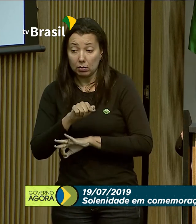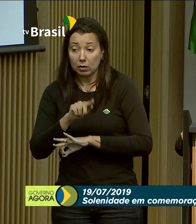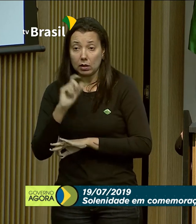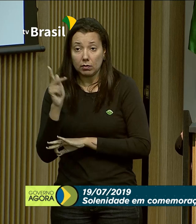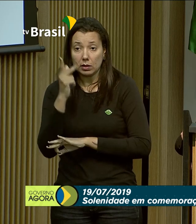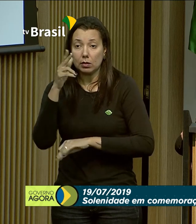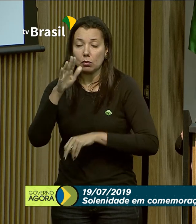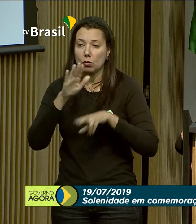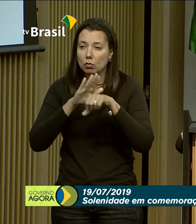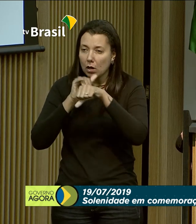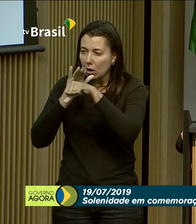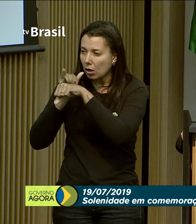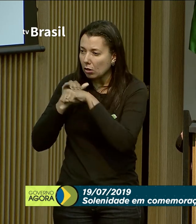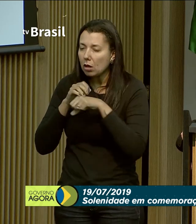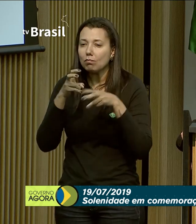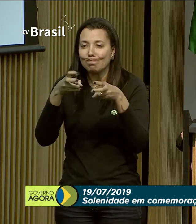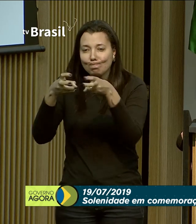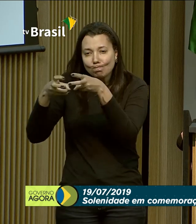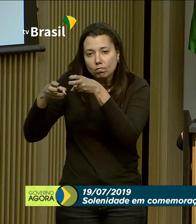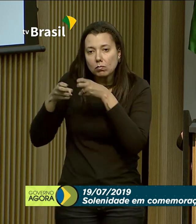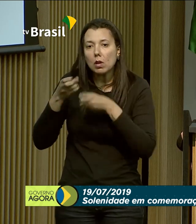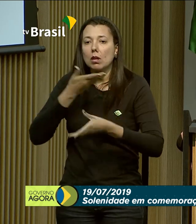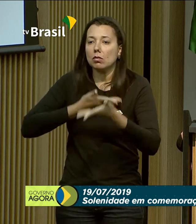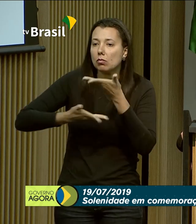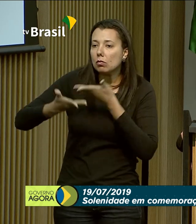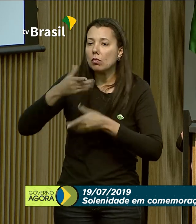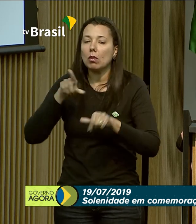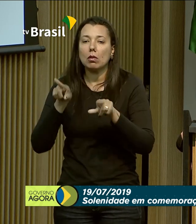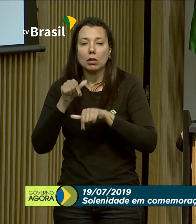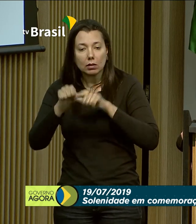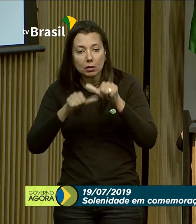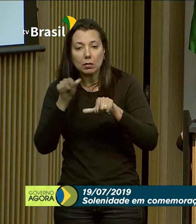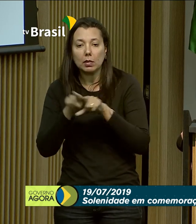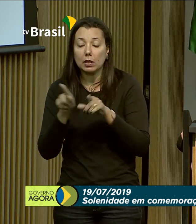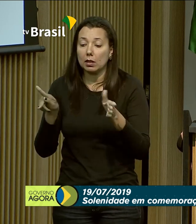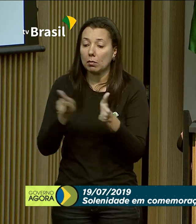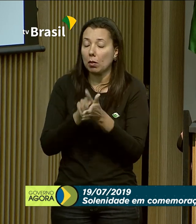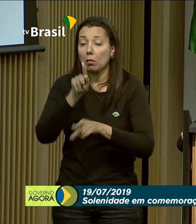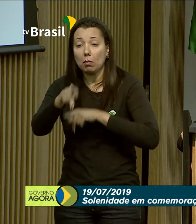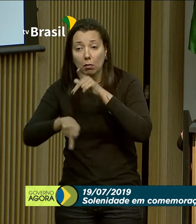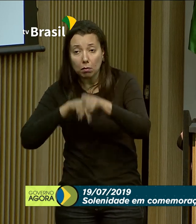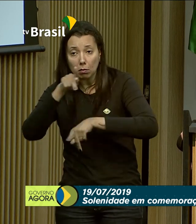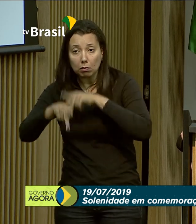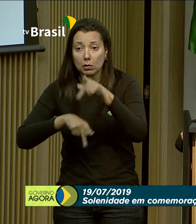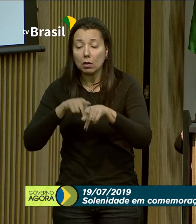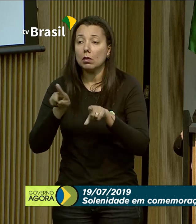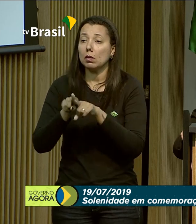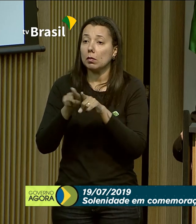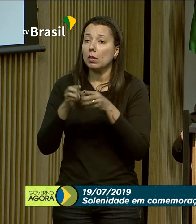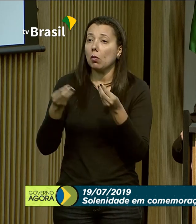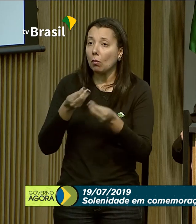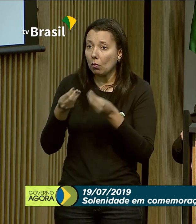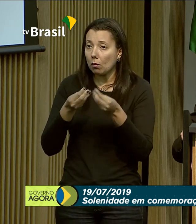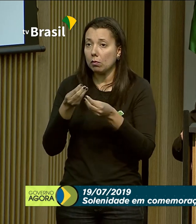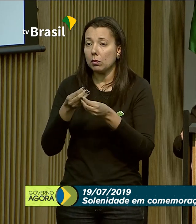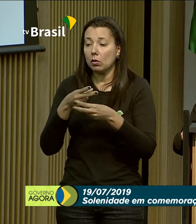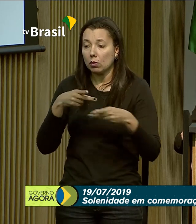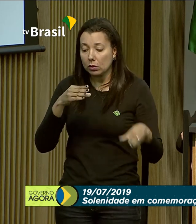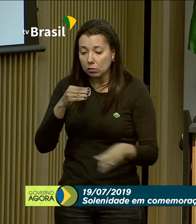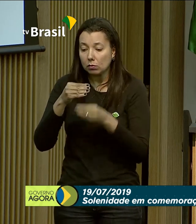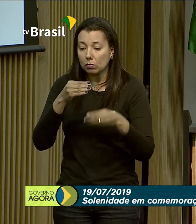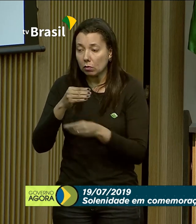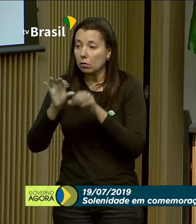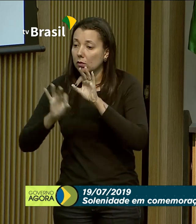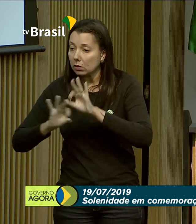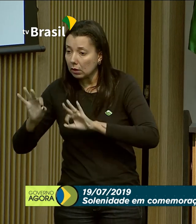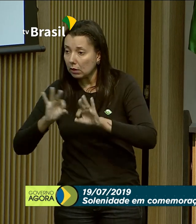sendo arrecadado se reverta em benefício da própria população, bem como incorporando mecanismos, como